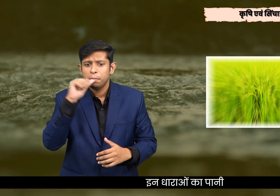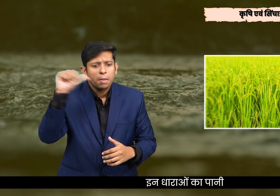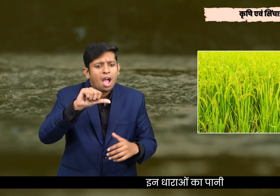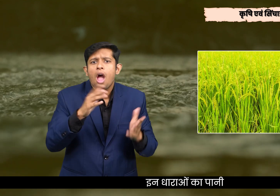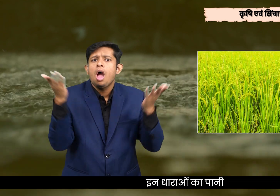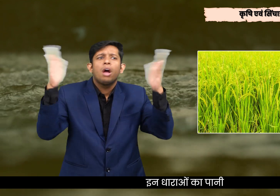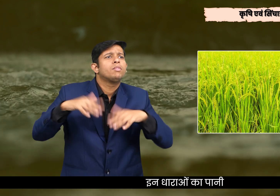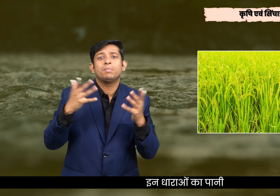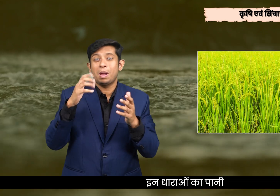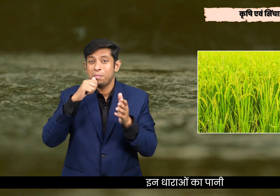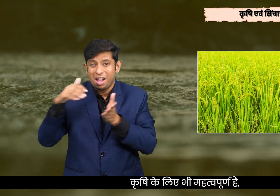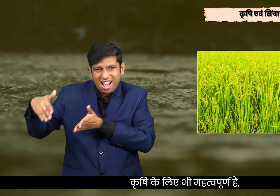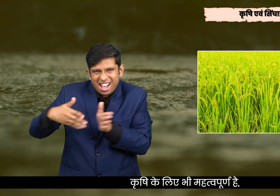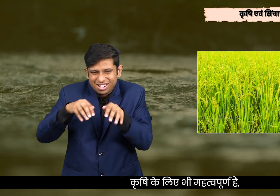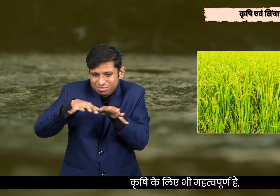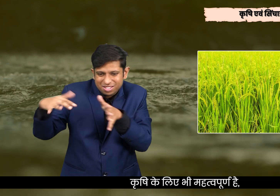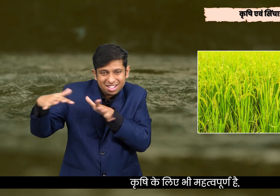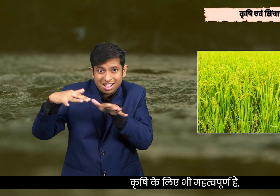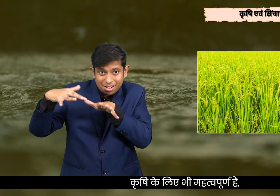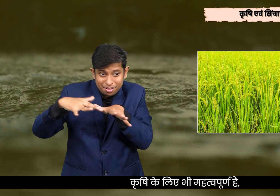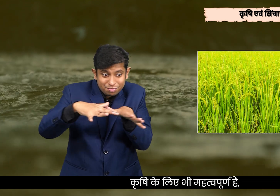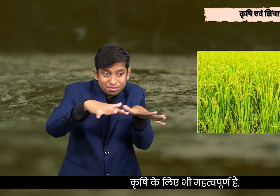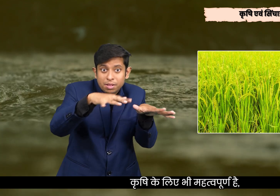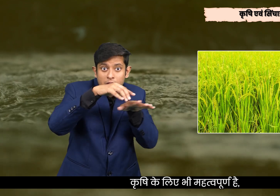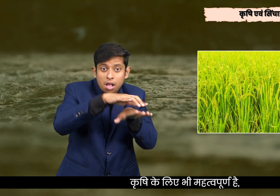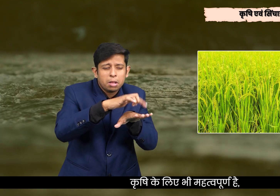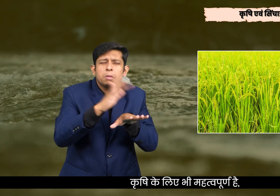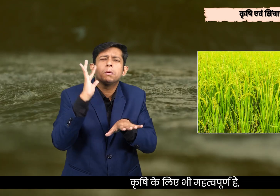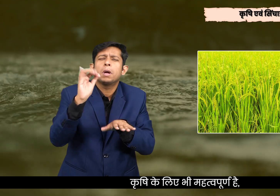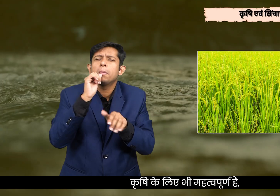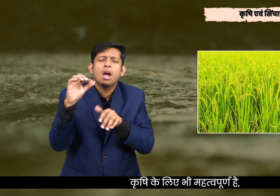इन धाराओं का पानी कृषि के लिए भी महत्वपूर्ण है,